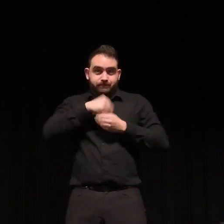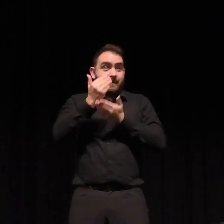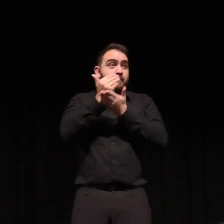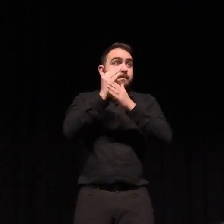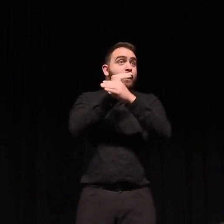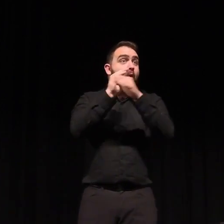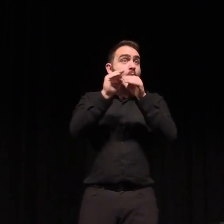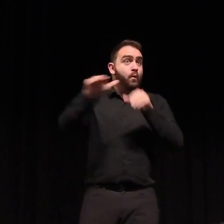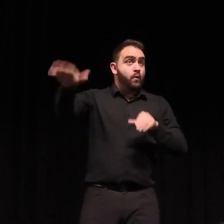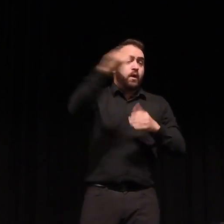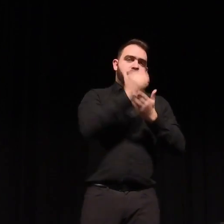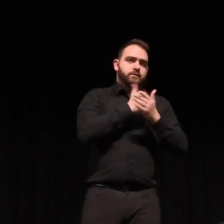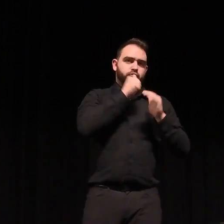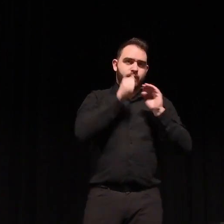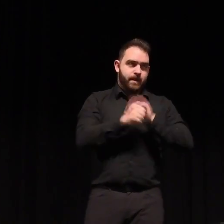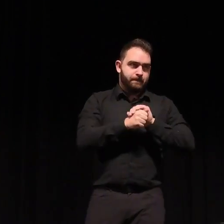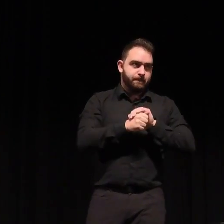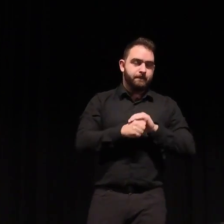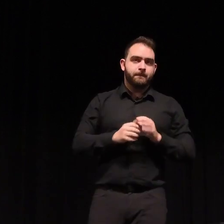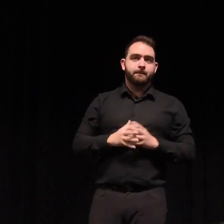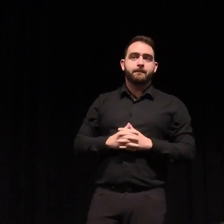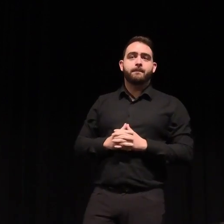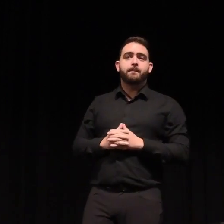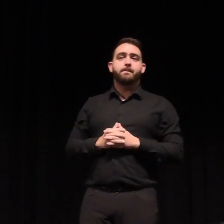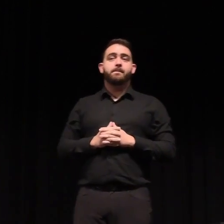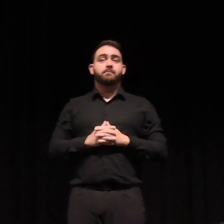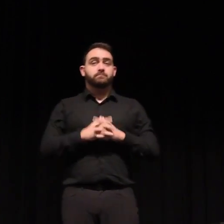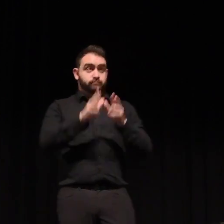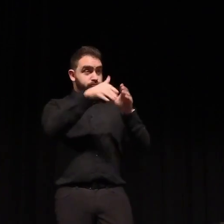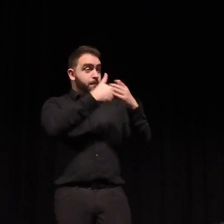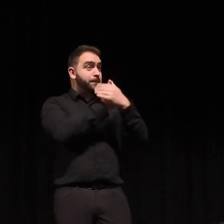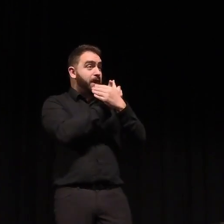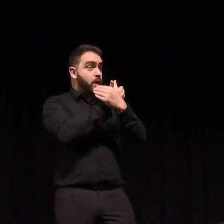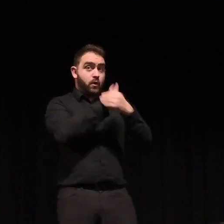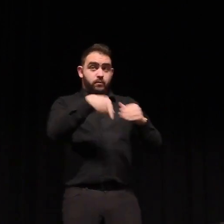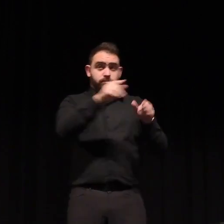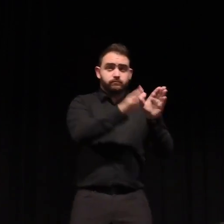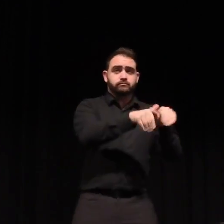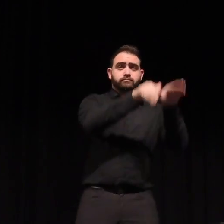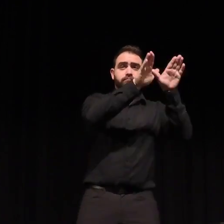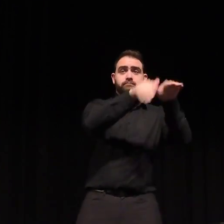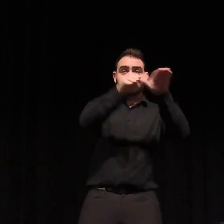Et pour appeler les papillons, regardez ce que vous faites. Ouvrez les mains.